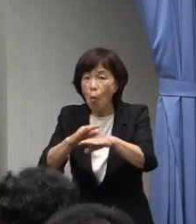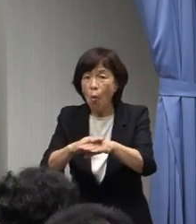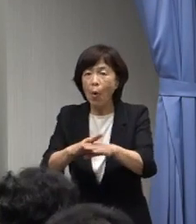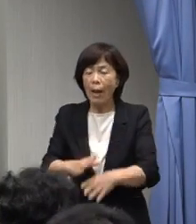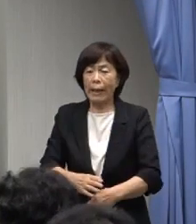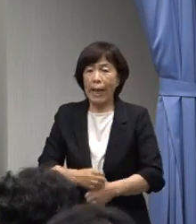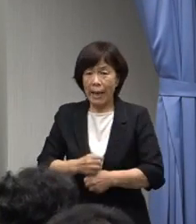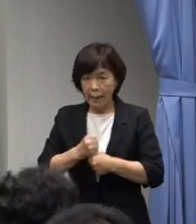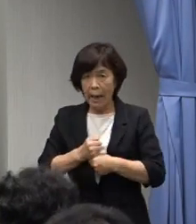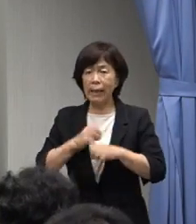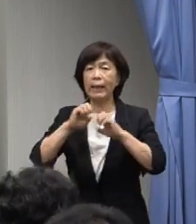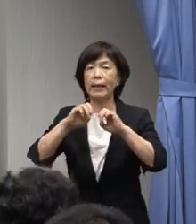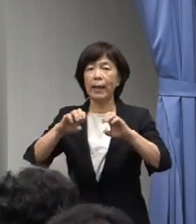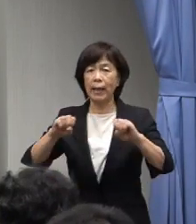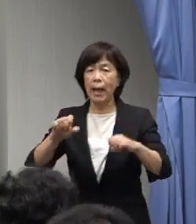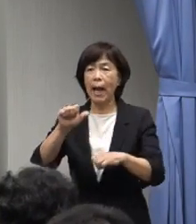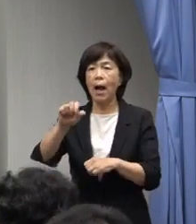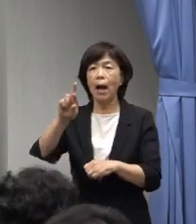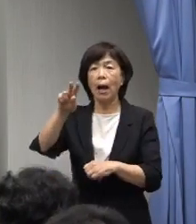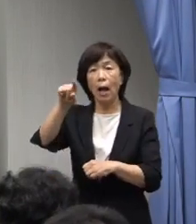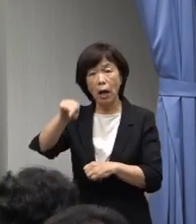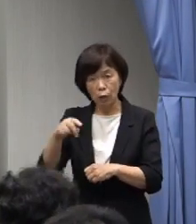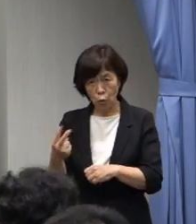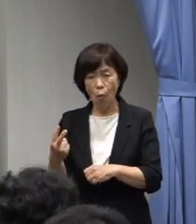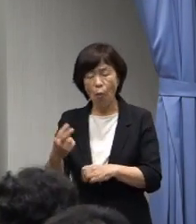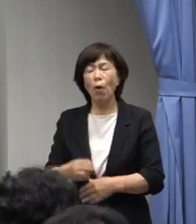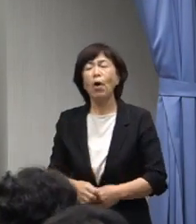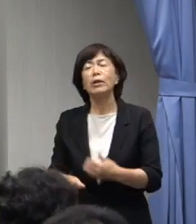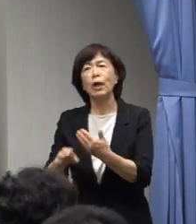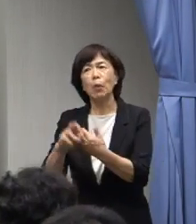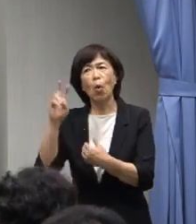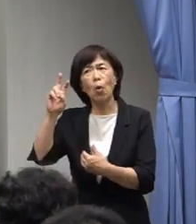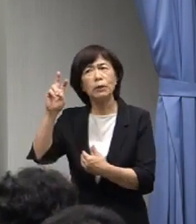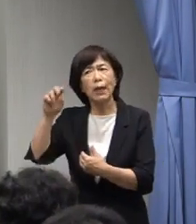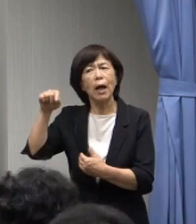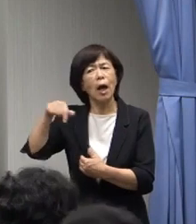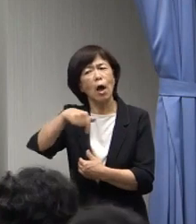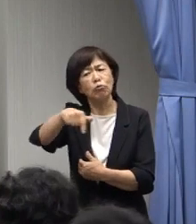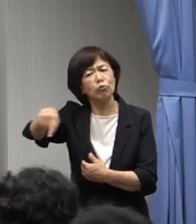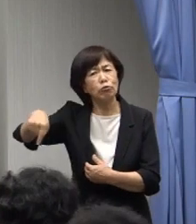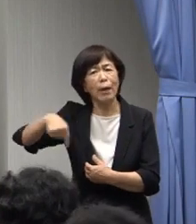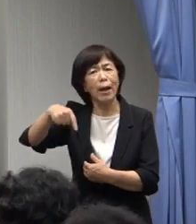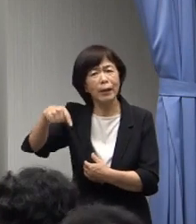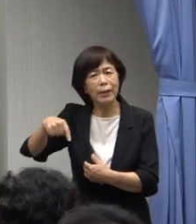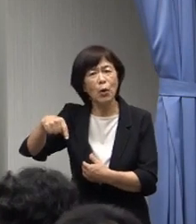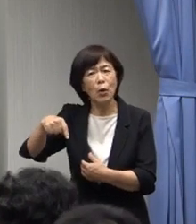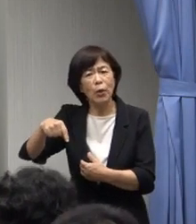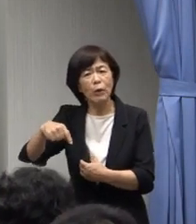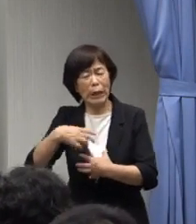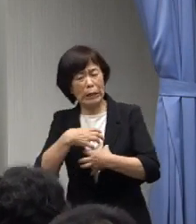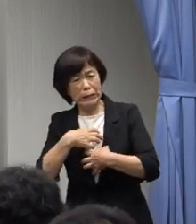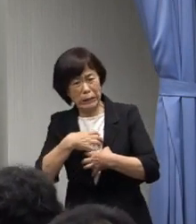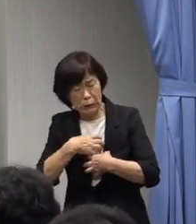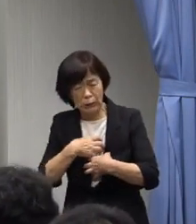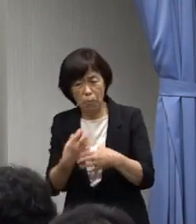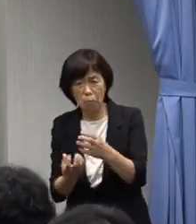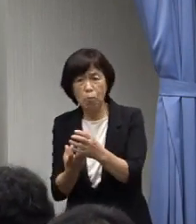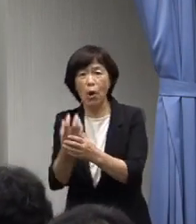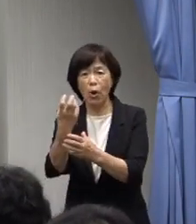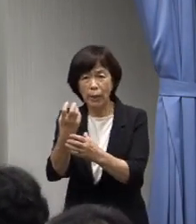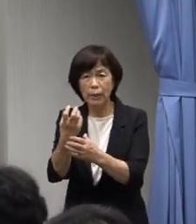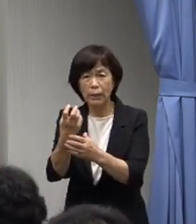ります。これはですね、大阪府内のどこかで暑さ指数、熱中症のリスクですね、それが非常に高い、予測